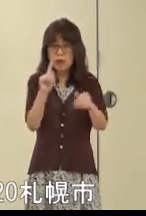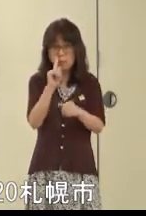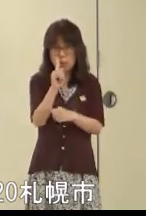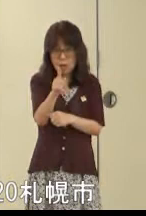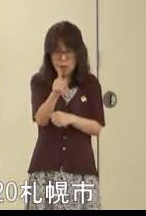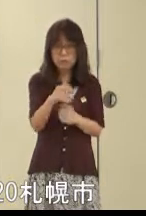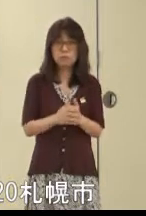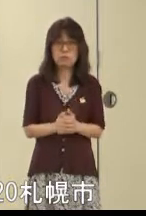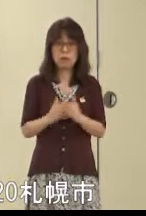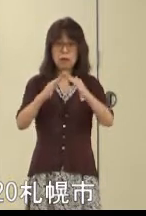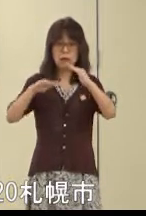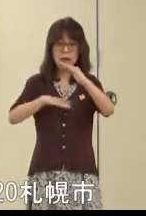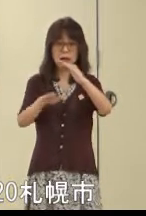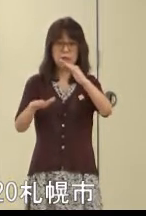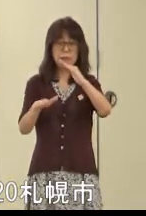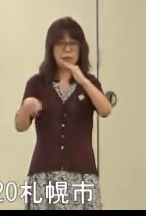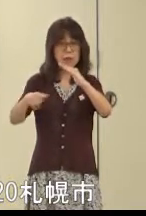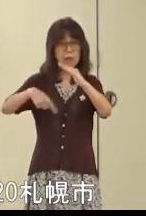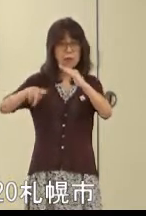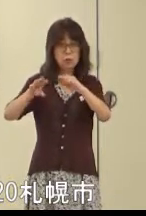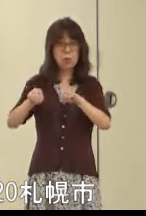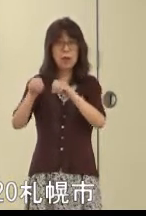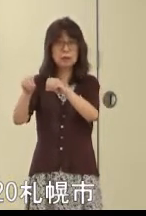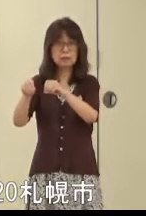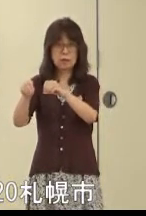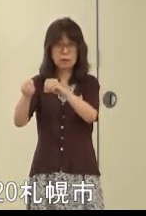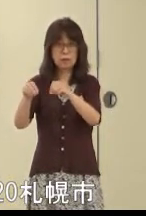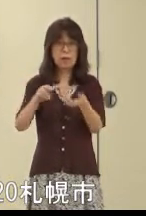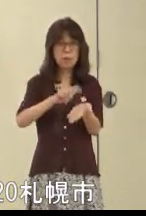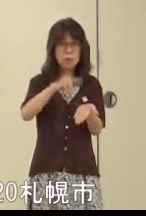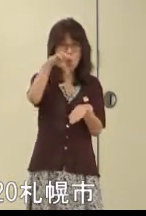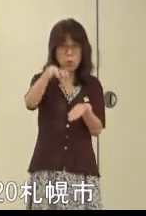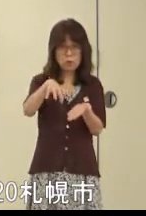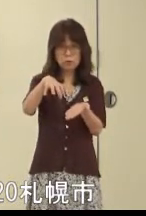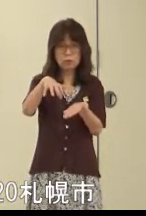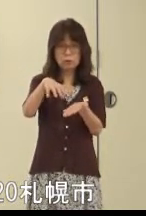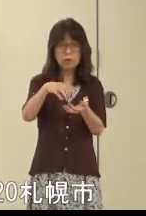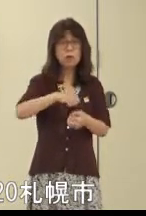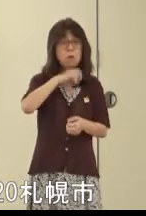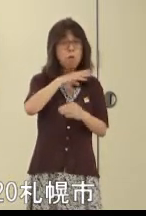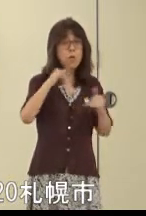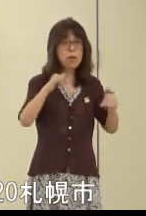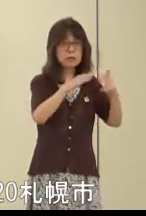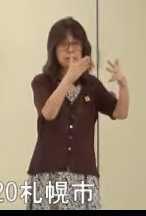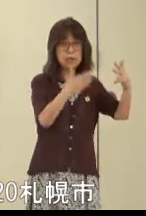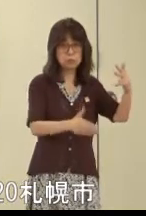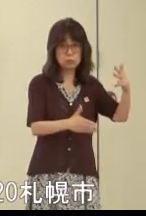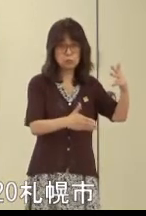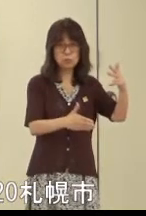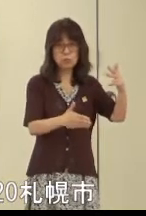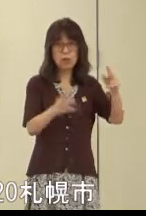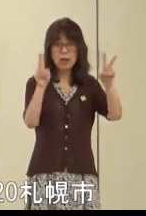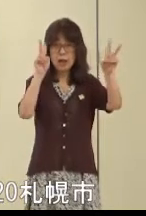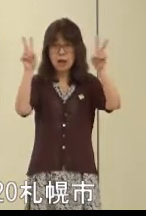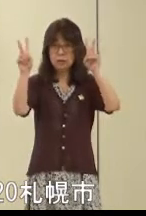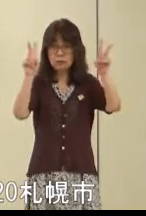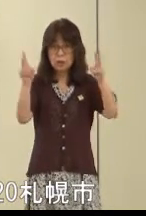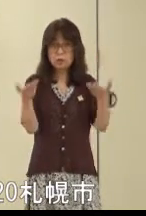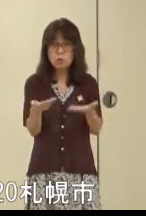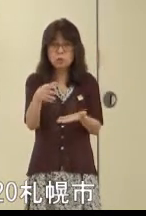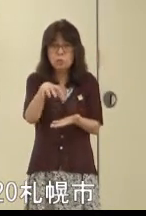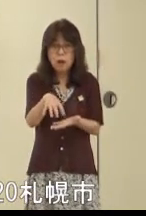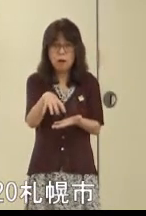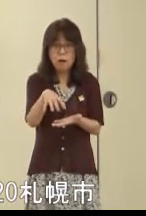家庭内での感染それから病院内高齢者施設まあ会社職場でのということ